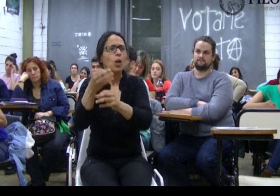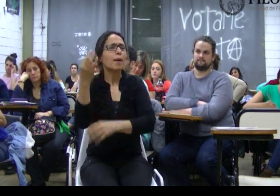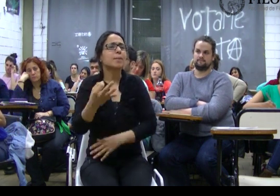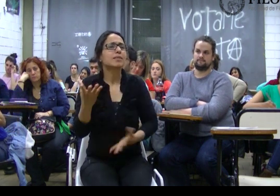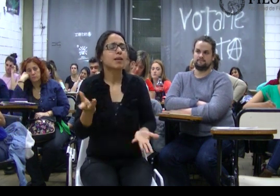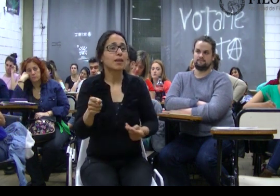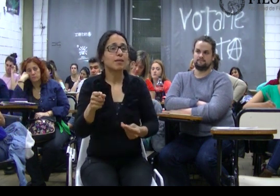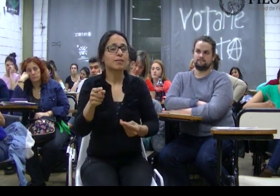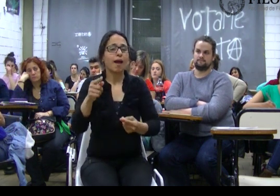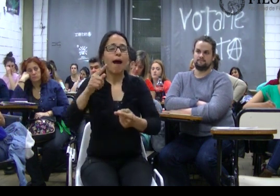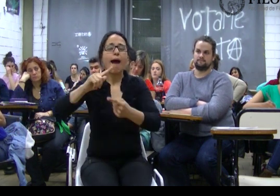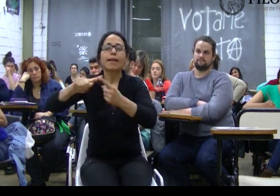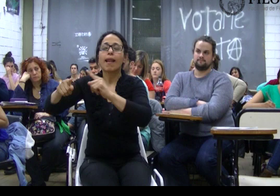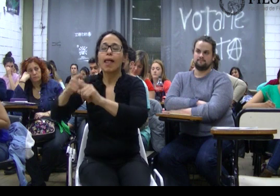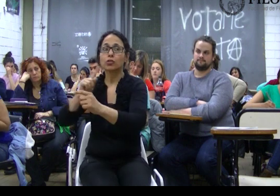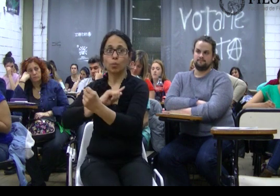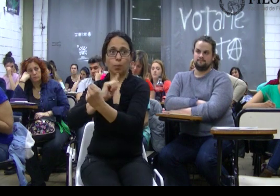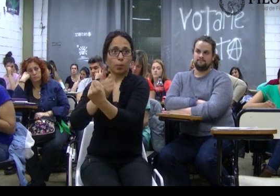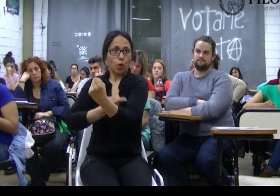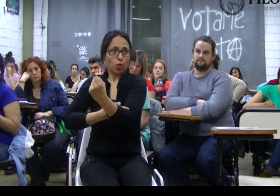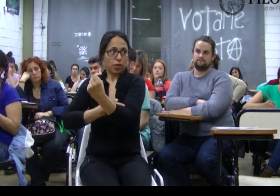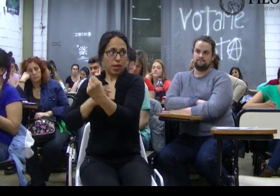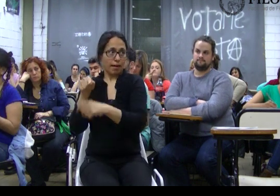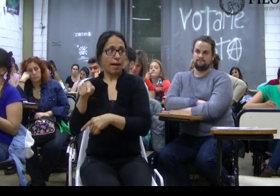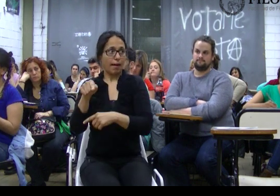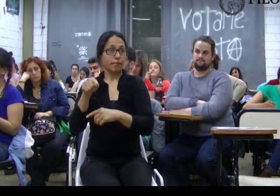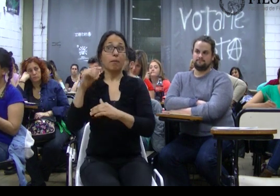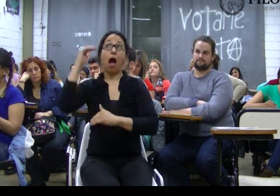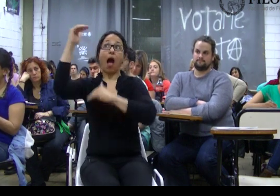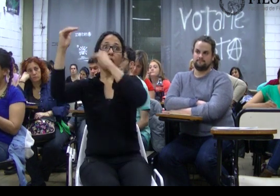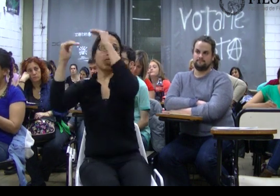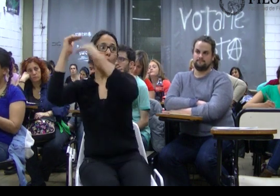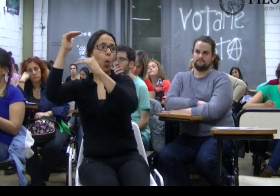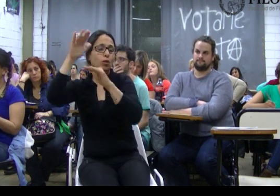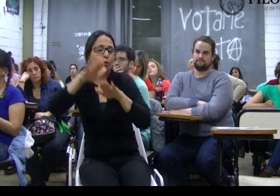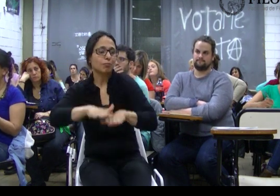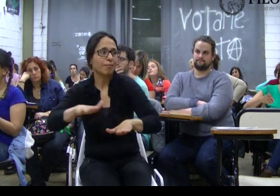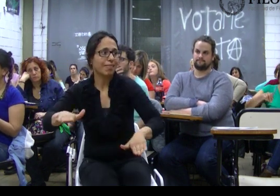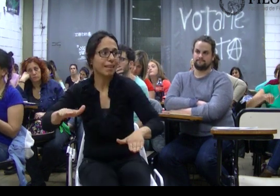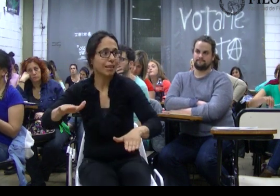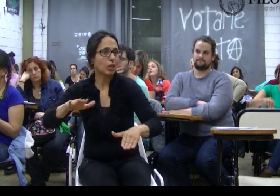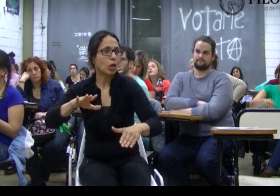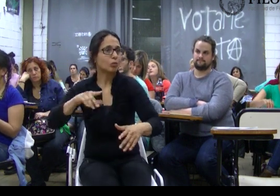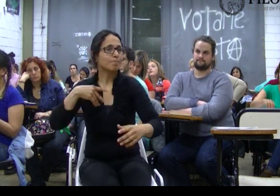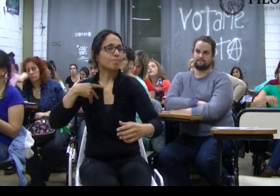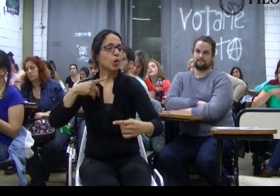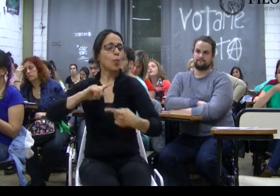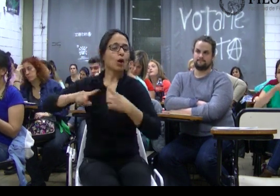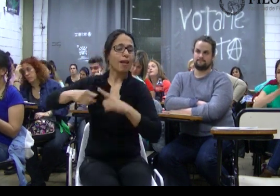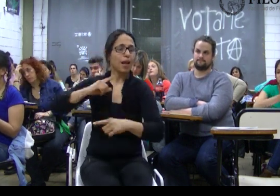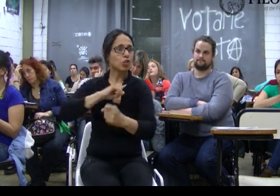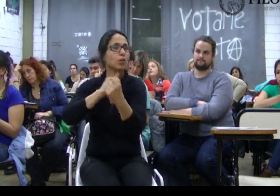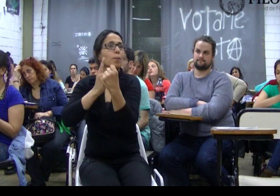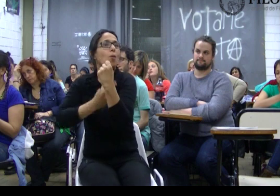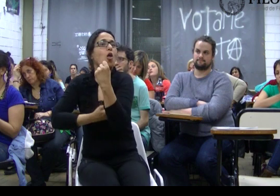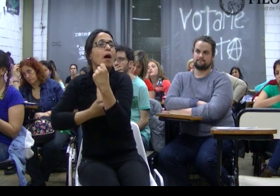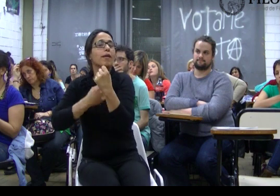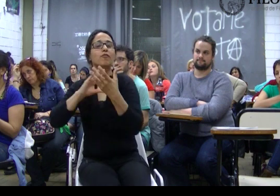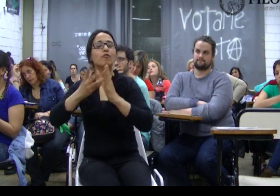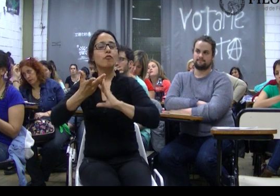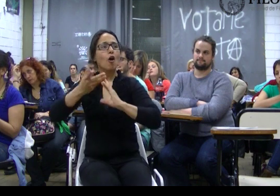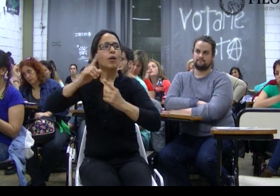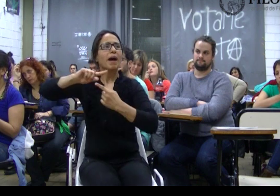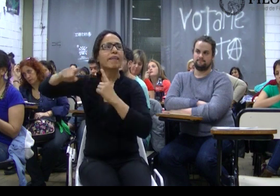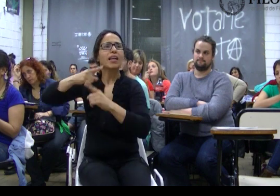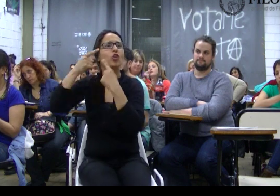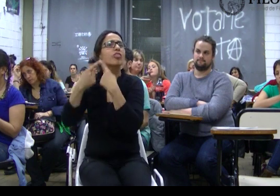implica que las relaciones de poder entre adultos y niños se intersectan de modos diferentes